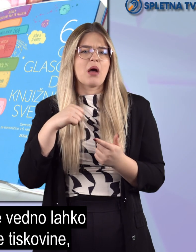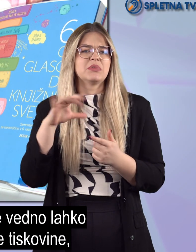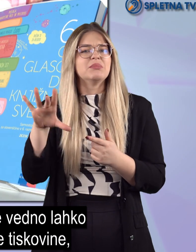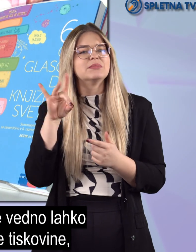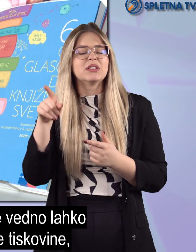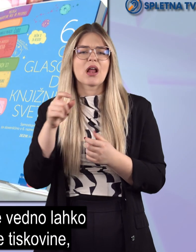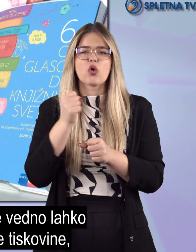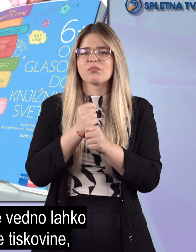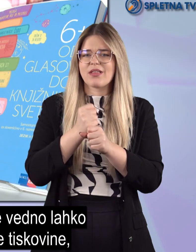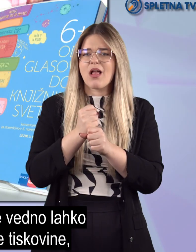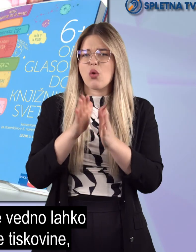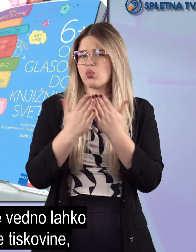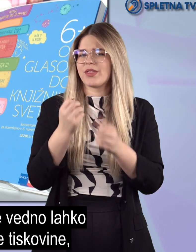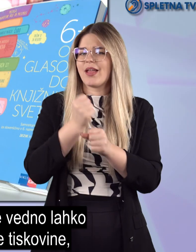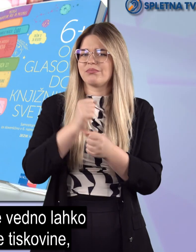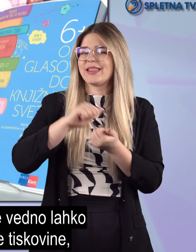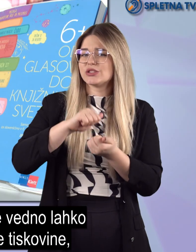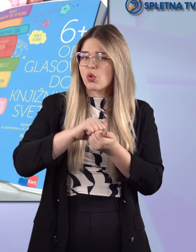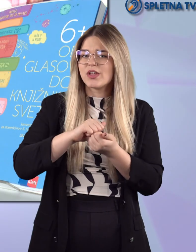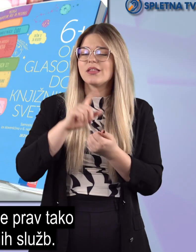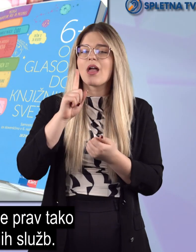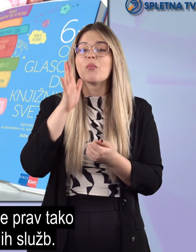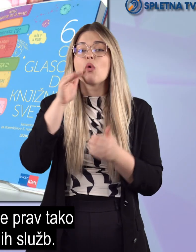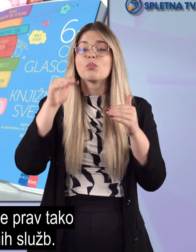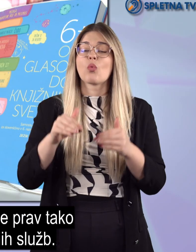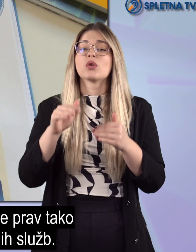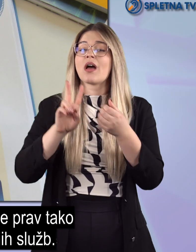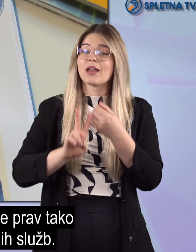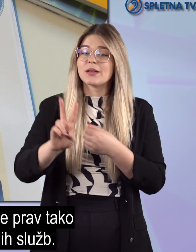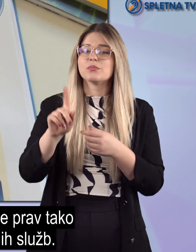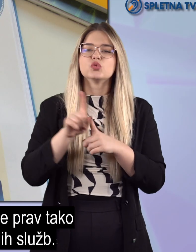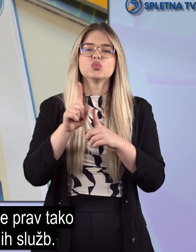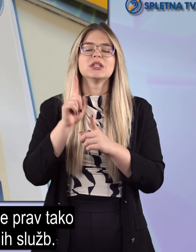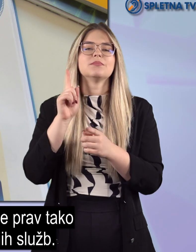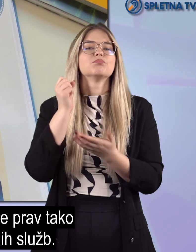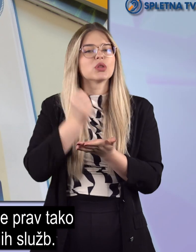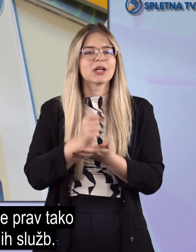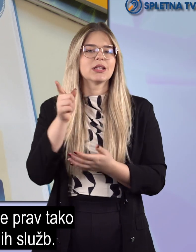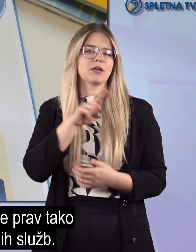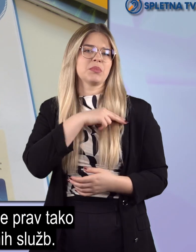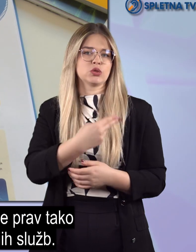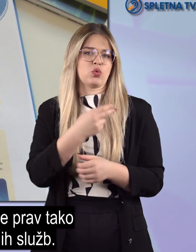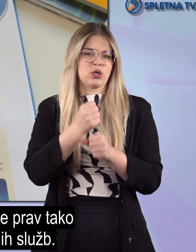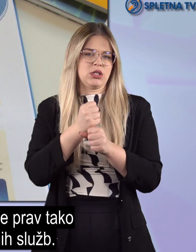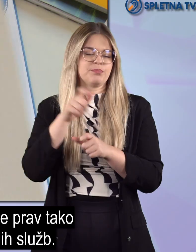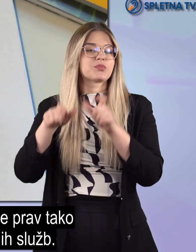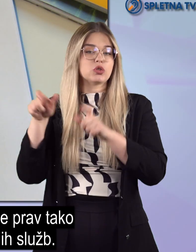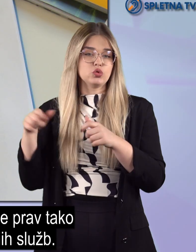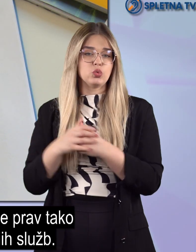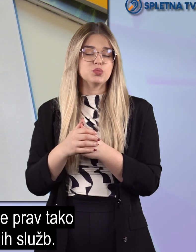lahko sami izbirajo delovne tiskovine, a bodo morale slednje prav tako potrditev pristojnih